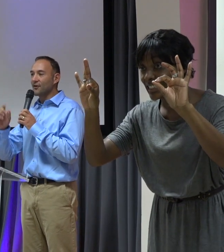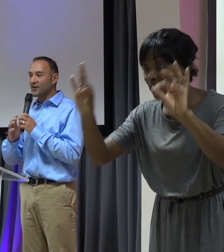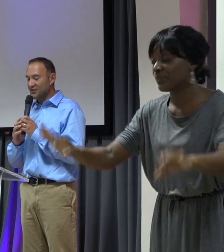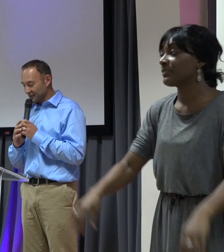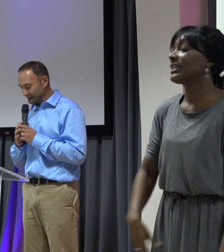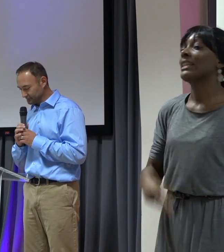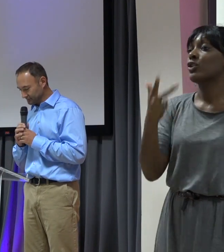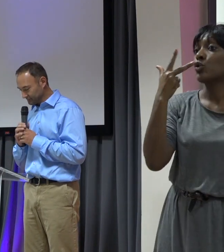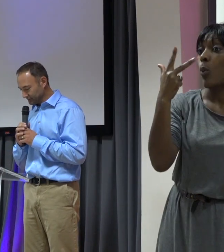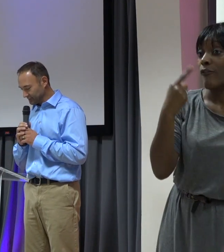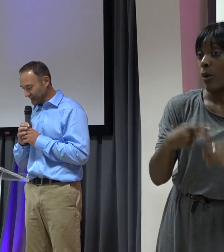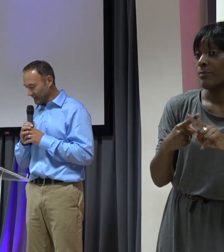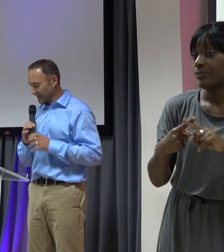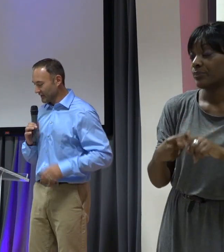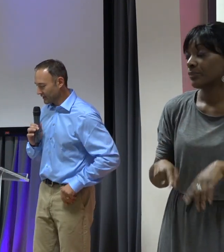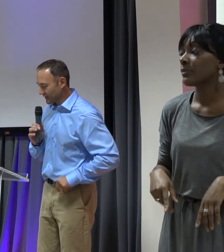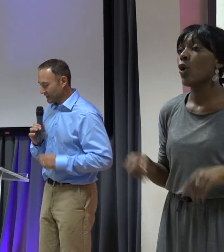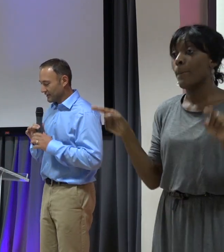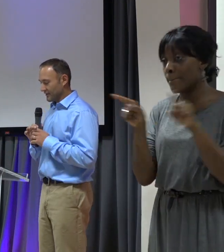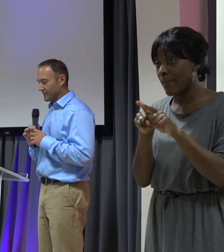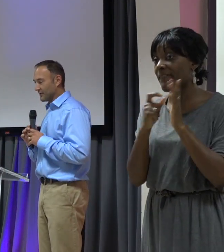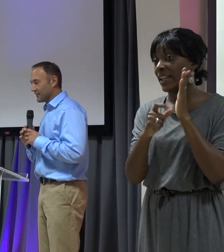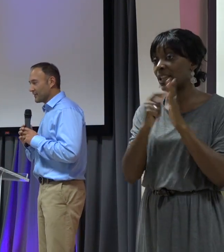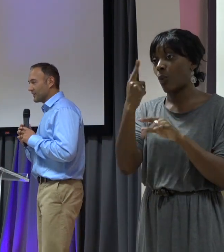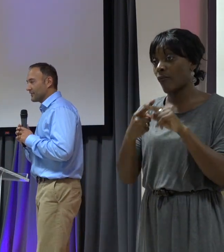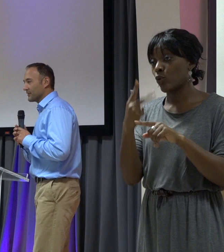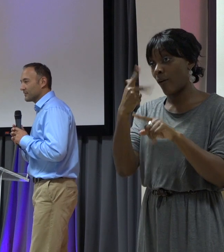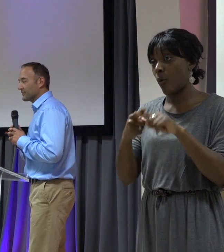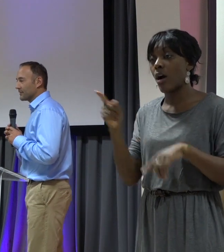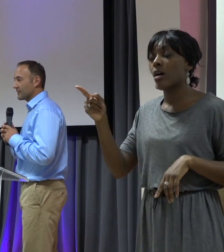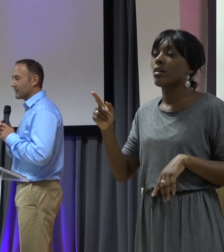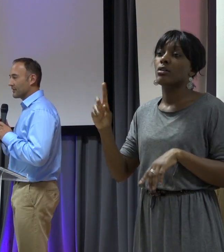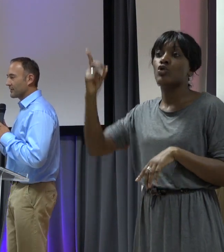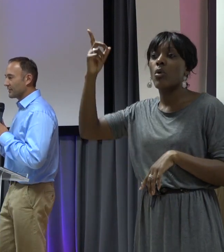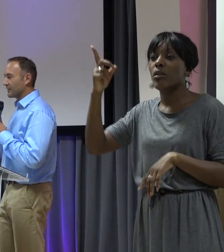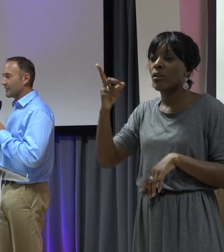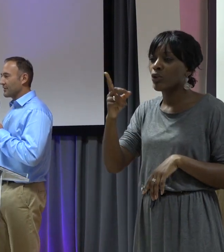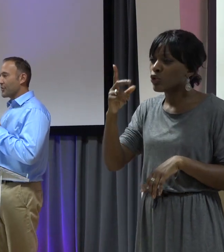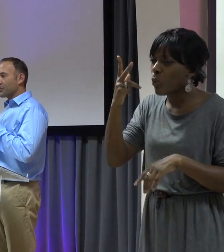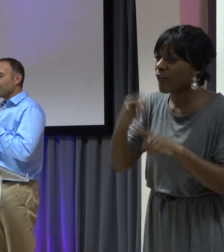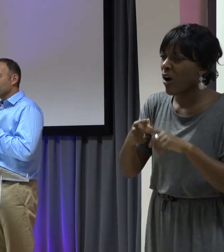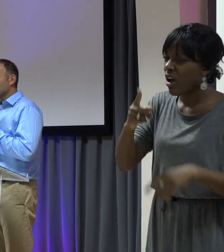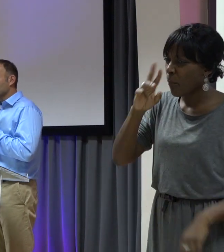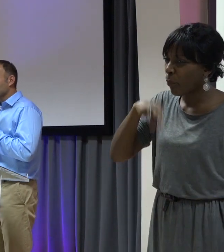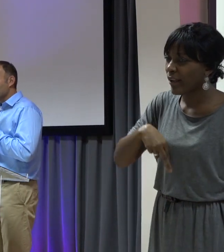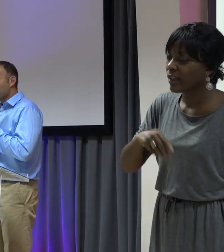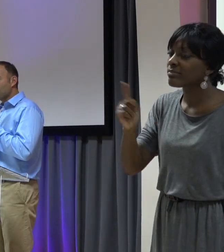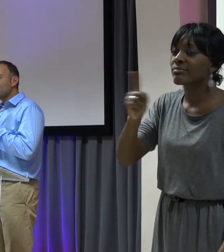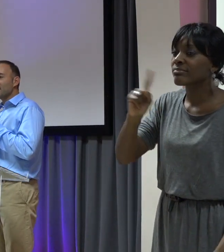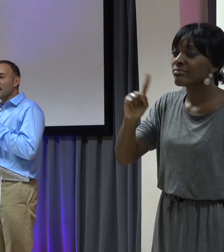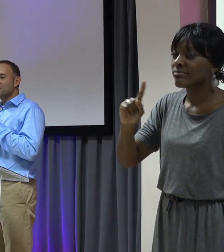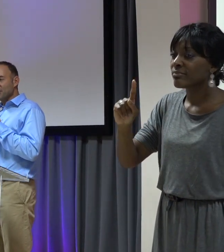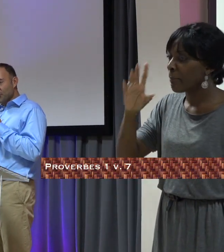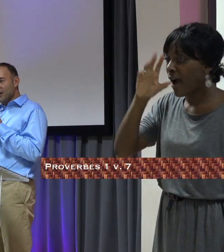same verse, Si je crois que si Dieu devait écrire a dû écrire le même verset, ou faire apparaître le même verset,